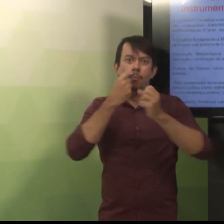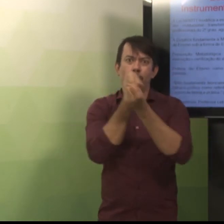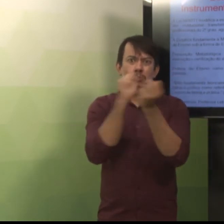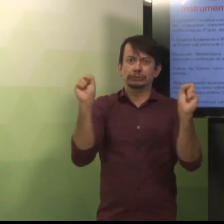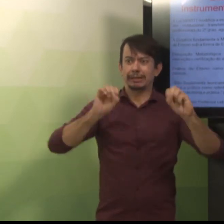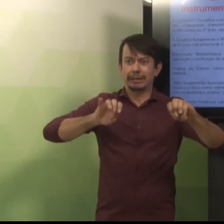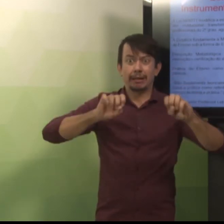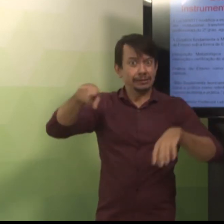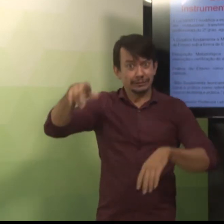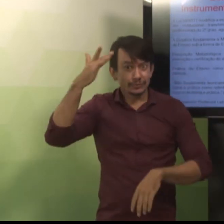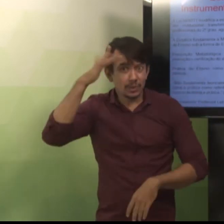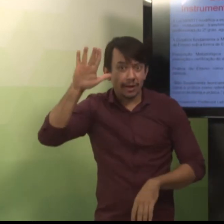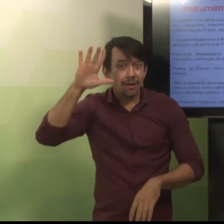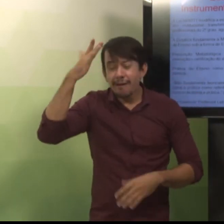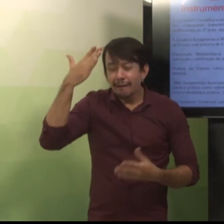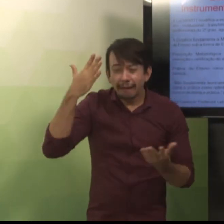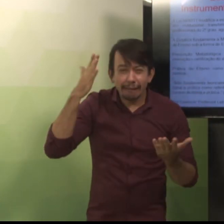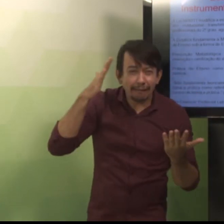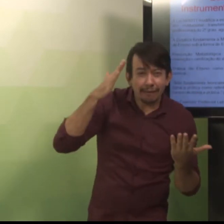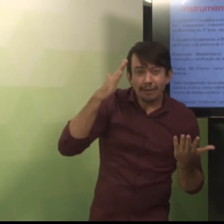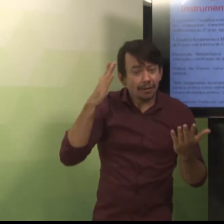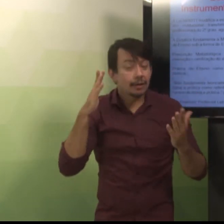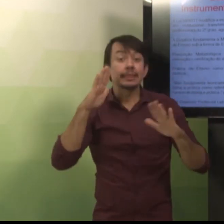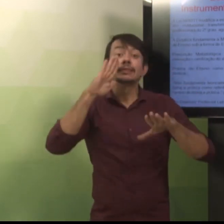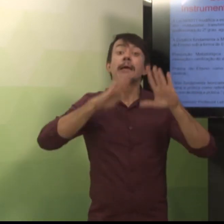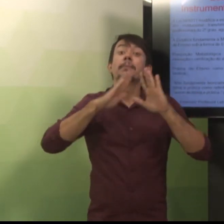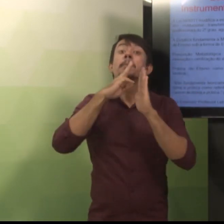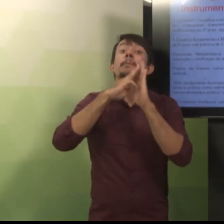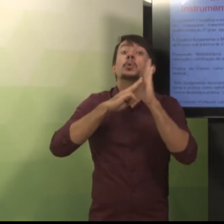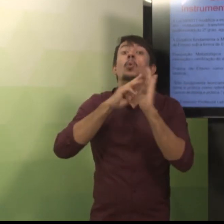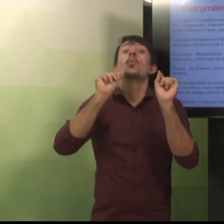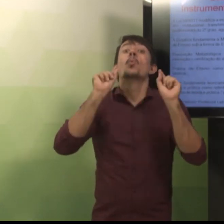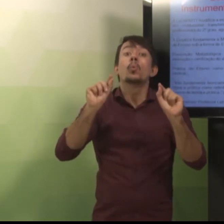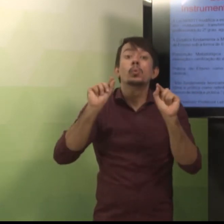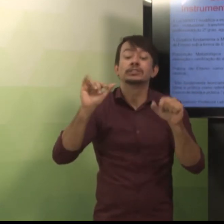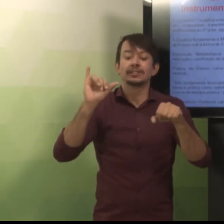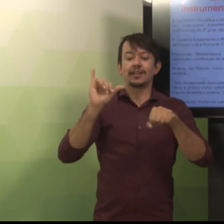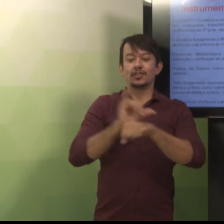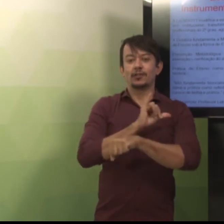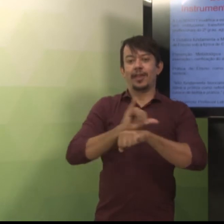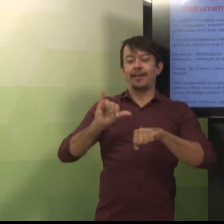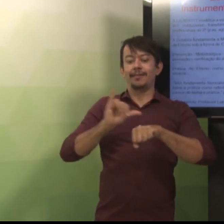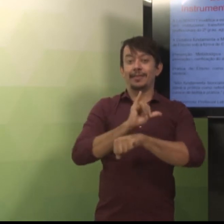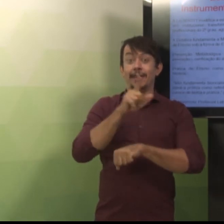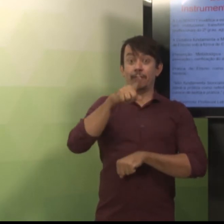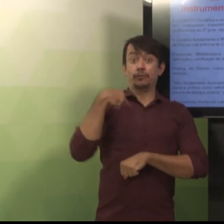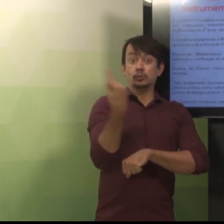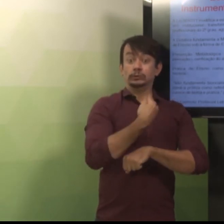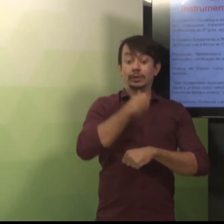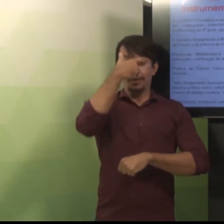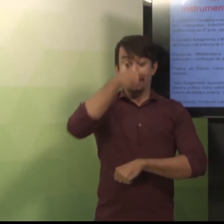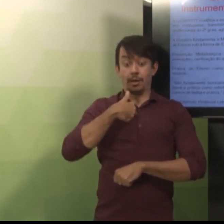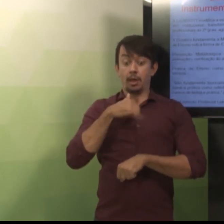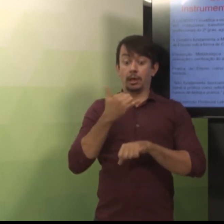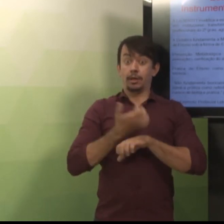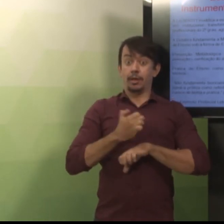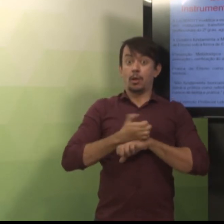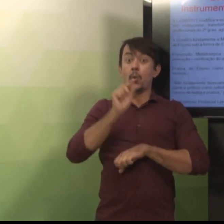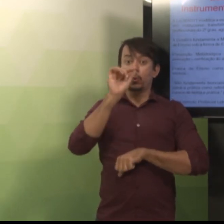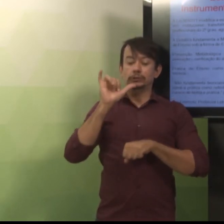criança. Eu tenho que levar em conta isso. Qual metodologia a ser utilizada? Qual a estratégia? Então, no estágio,